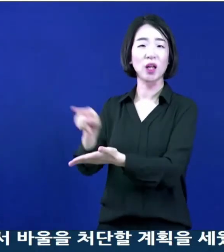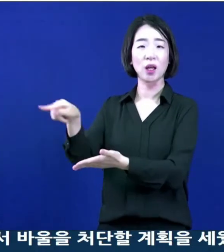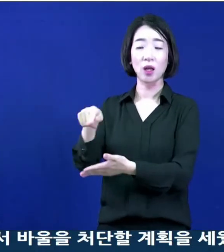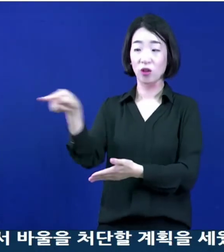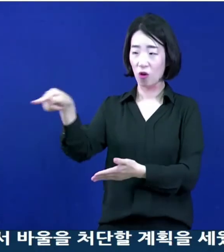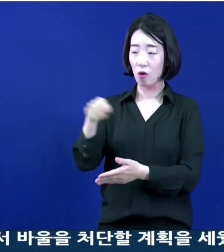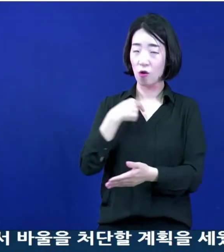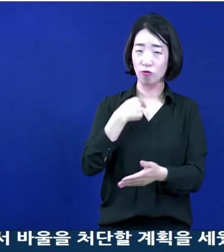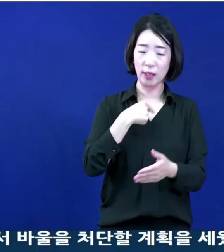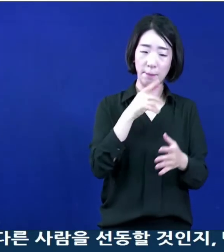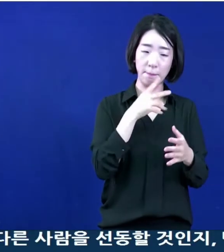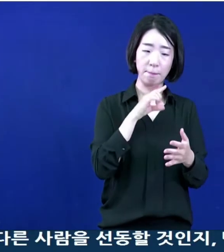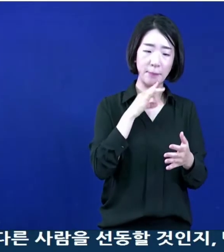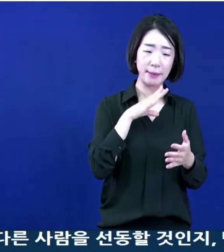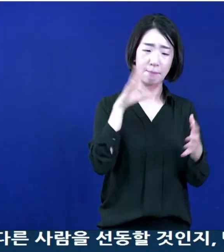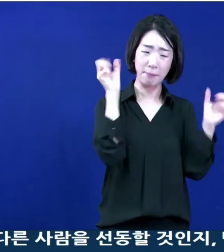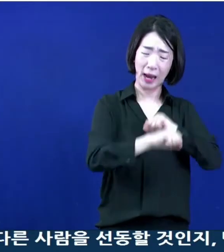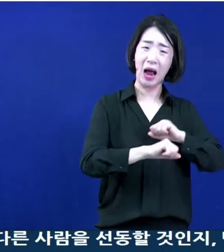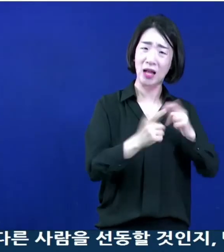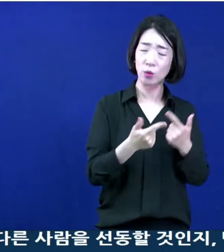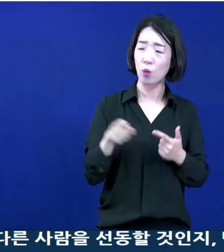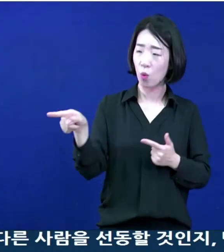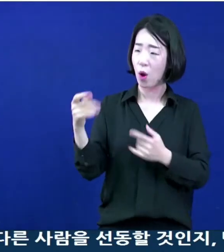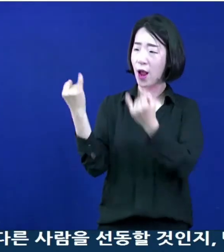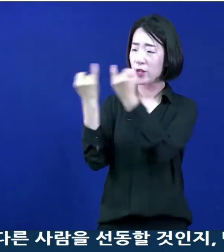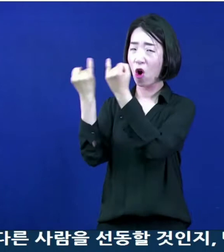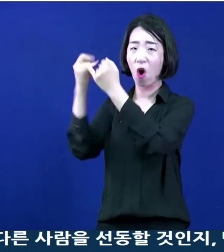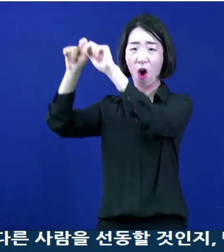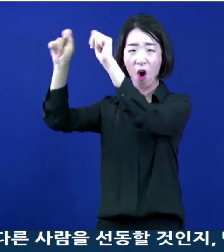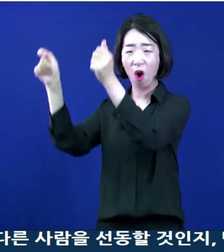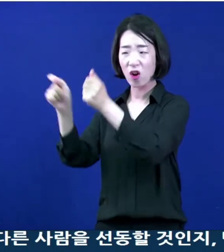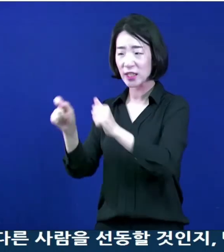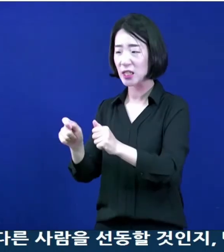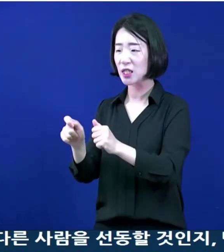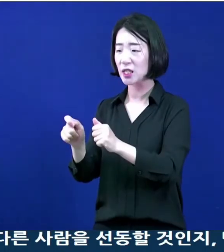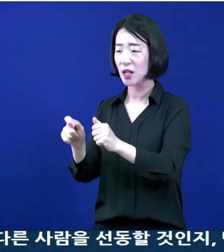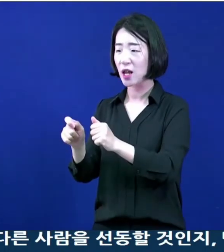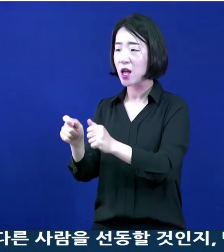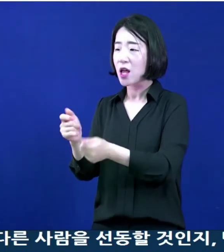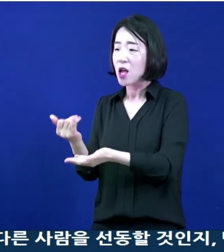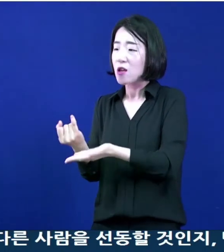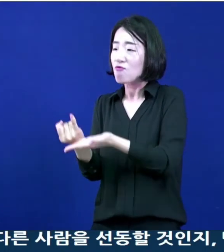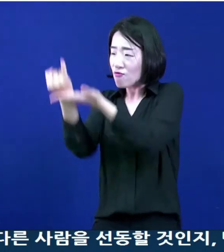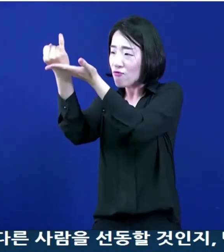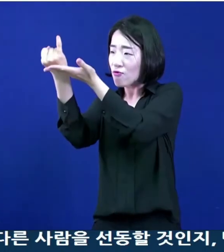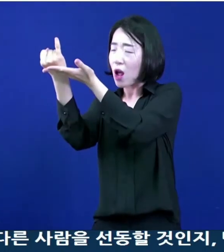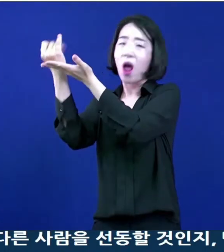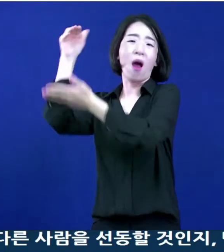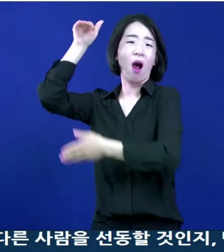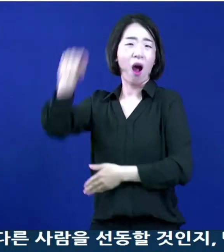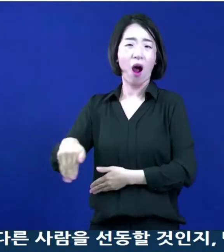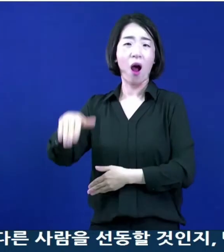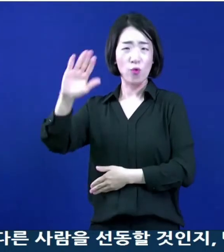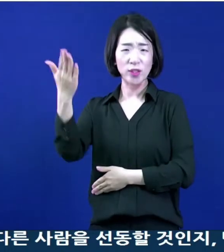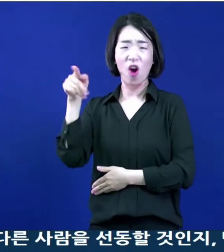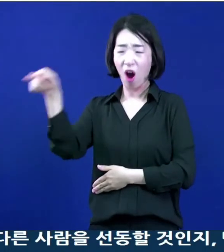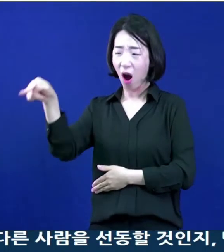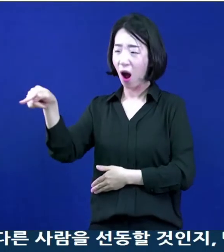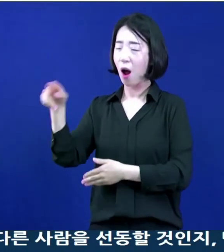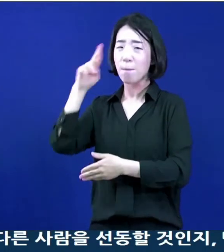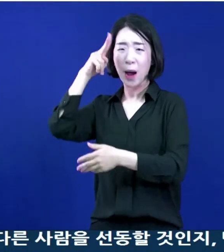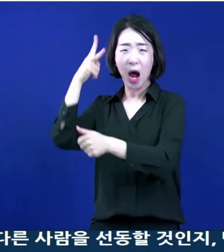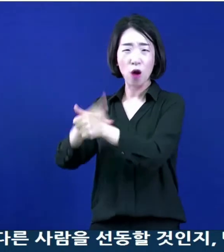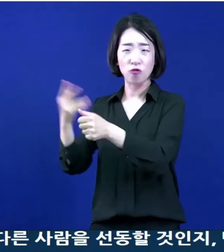된 게 아니라 아데미 여신이 큰 위상이 떨어지게 됐다. 가만 놔도 안 된다. 이렇게 되는 거죠. 그렇게 되니까 주변